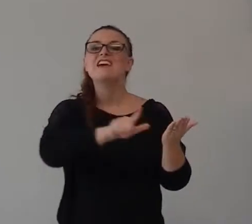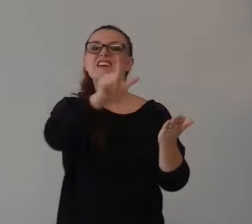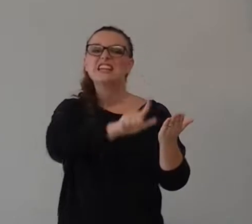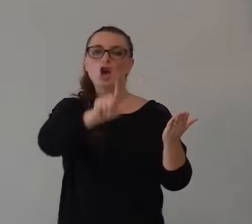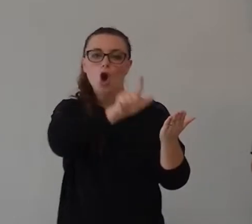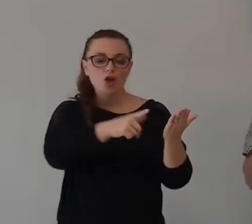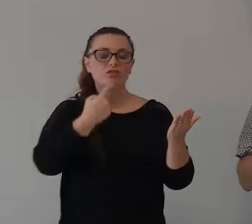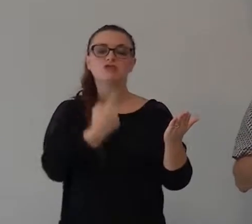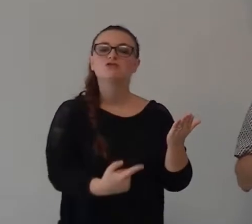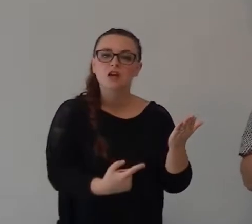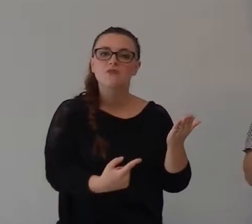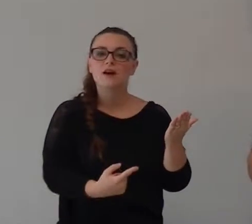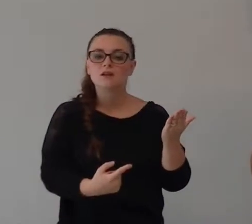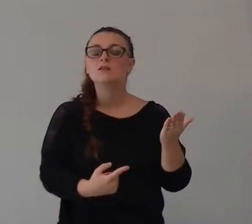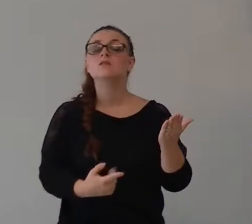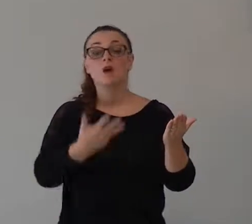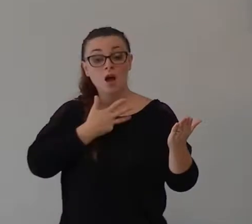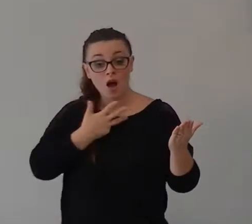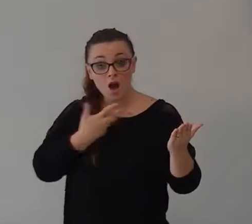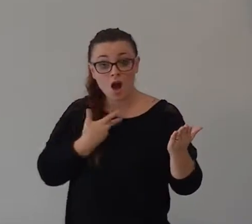campo mieta al centro,